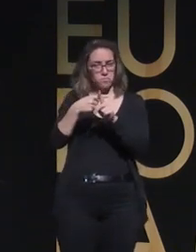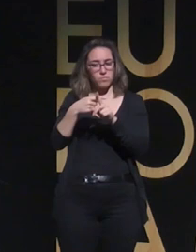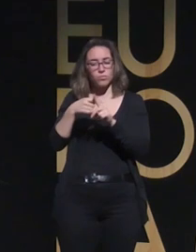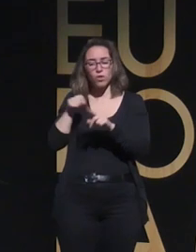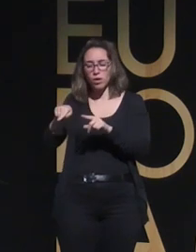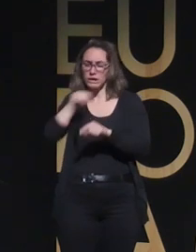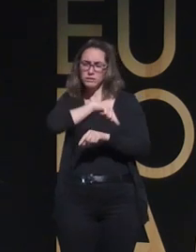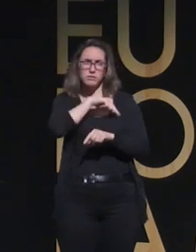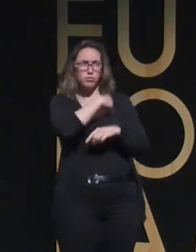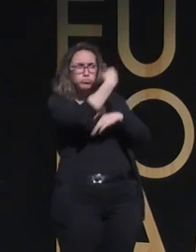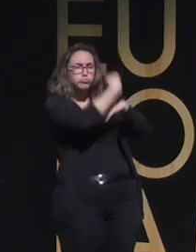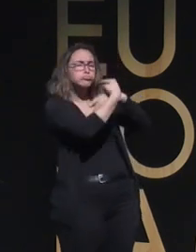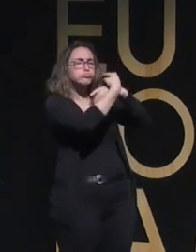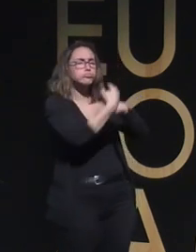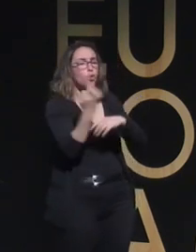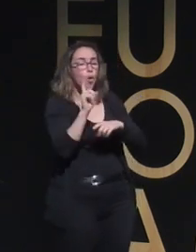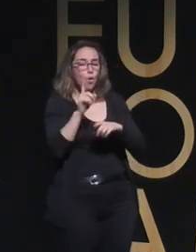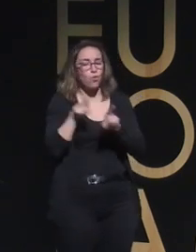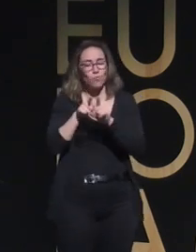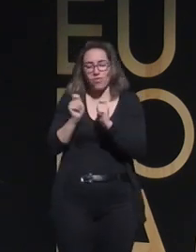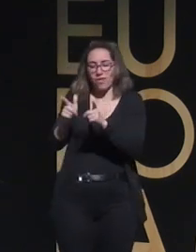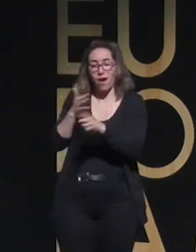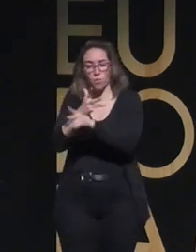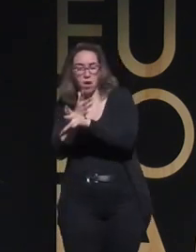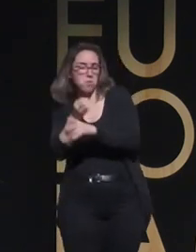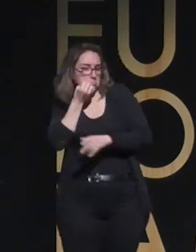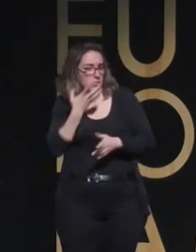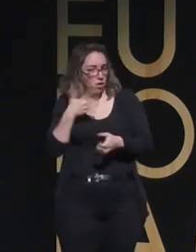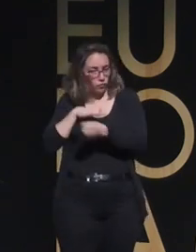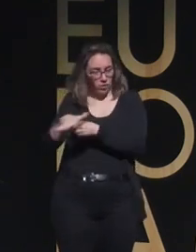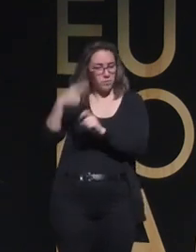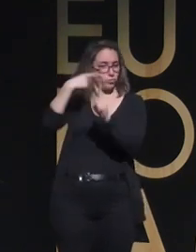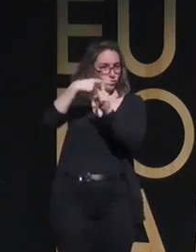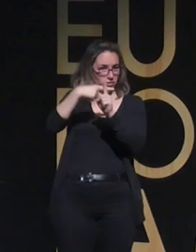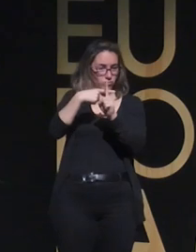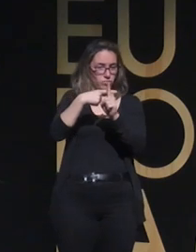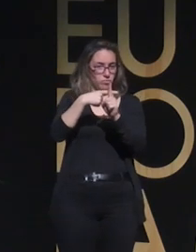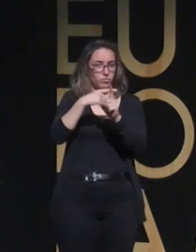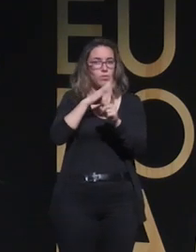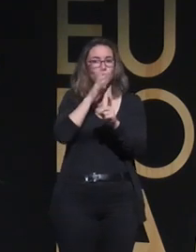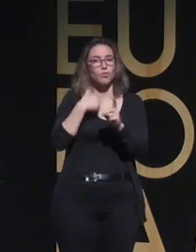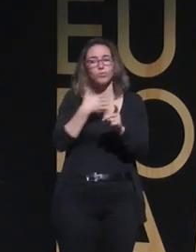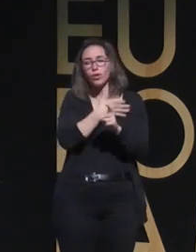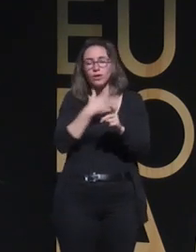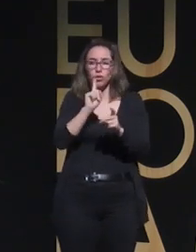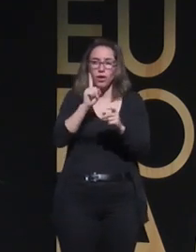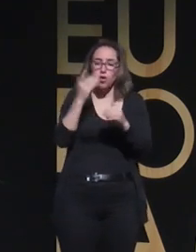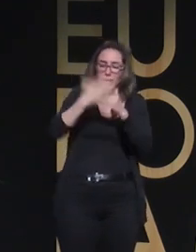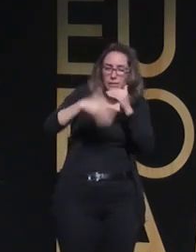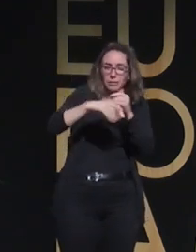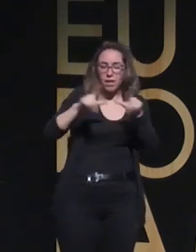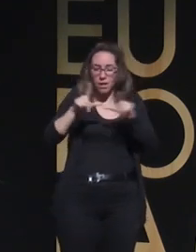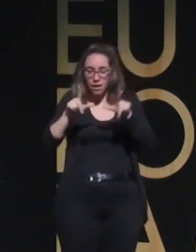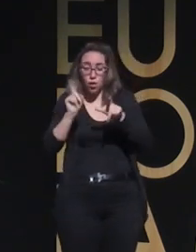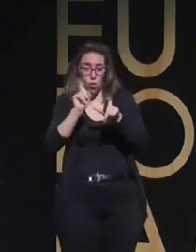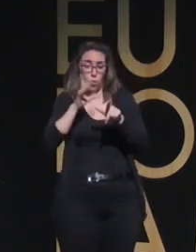obligatoria, sino como un juego y un valor familiar, va a ser una buena influencia. Porque lo que no estamos evitando es que tengan contacto con las pantallas, porque lo van a tener fuera de casa.